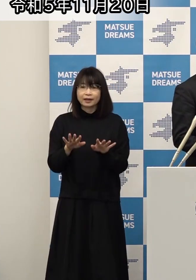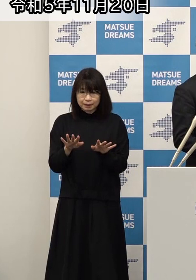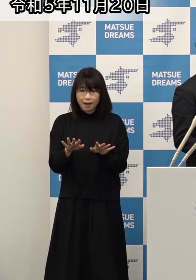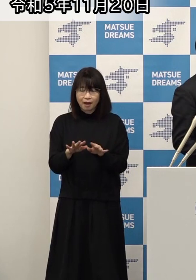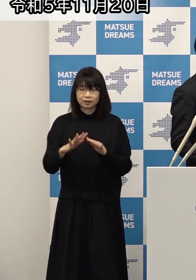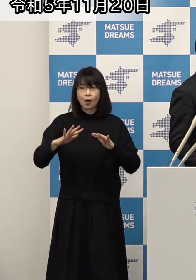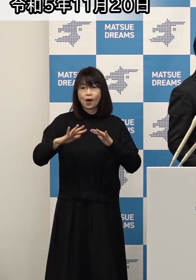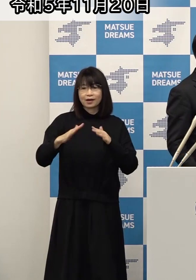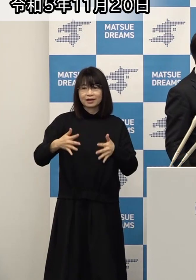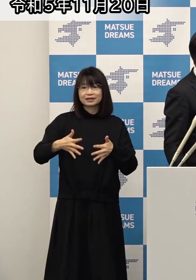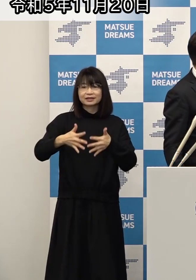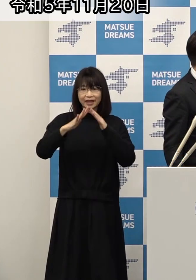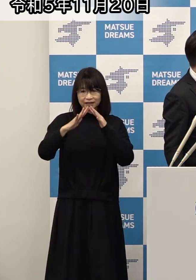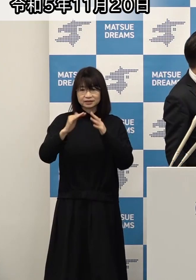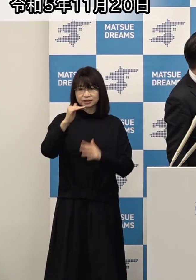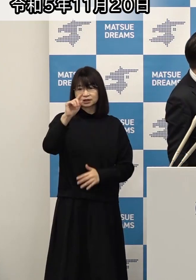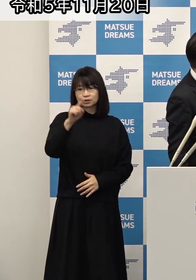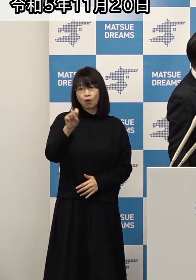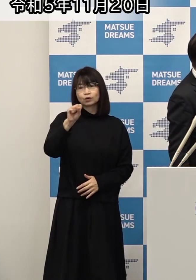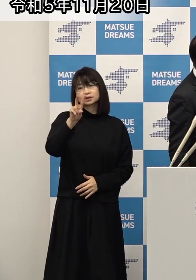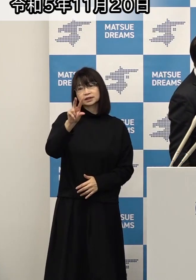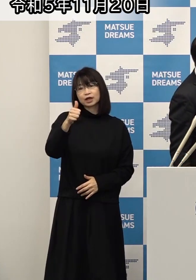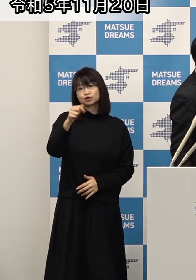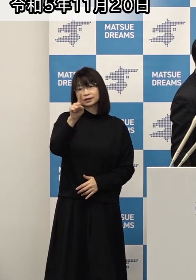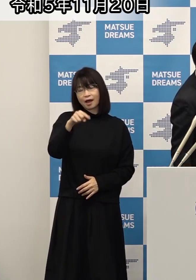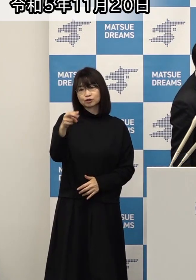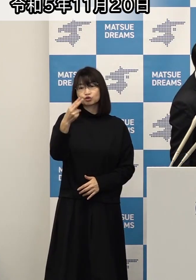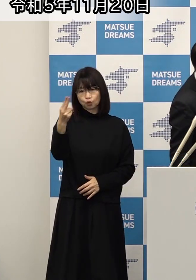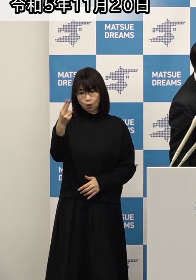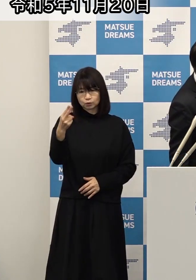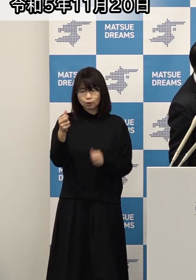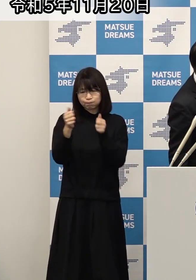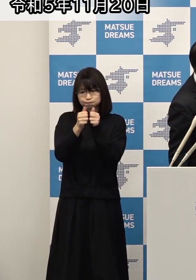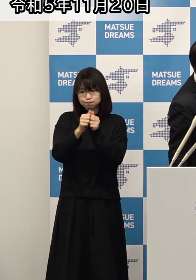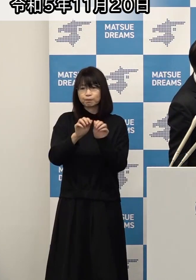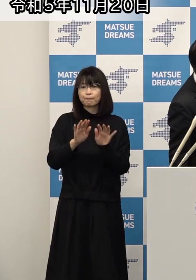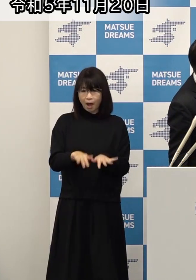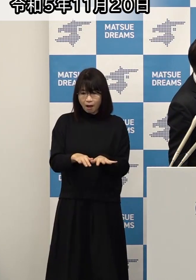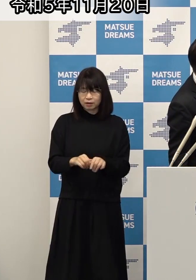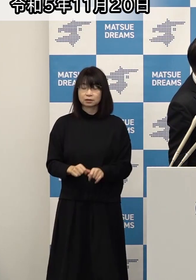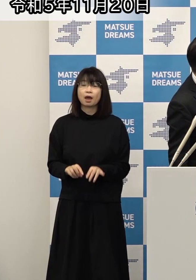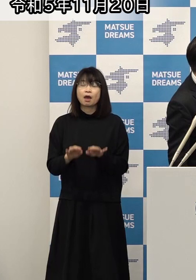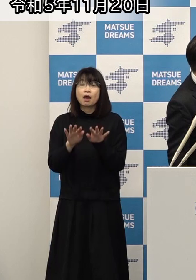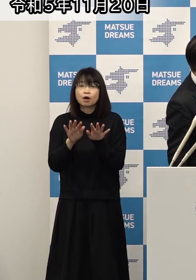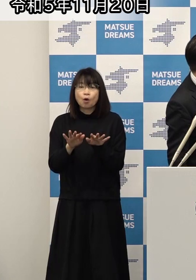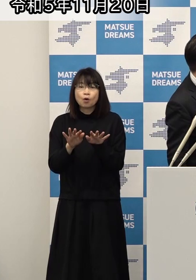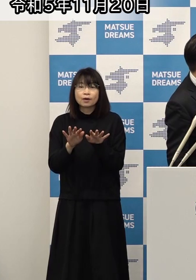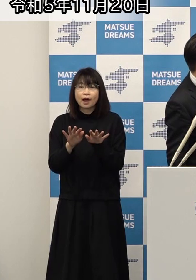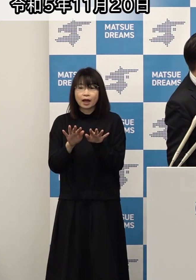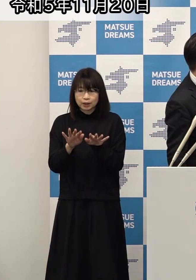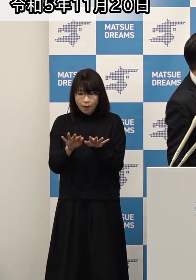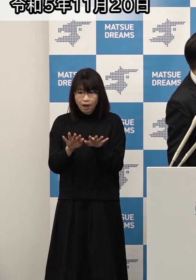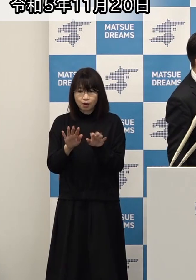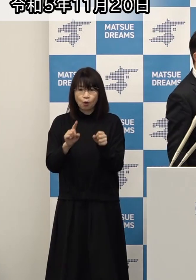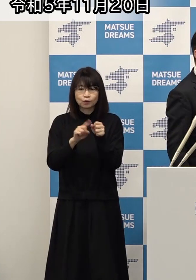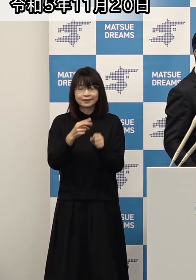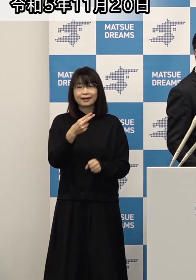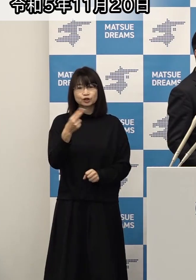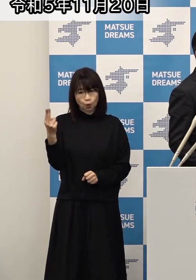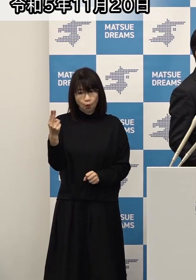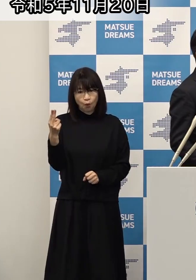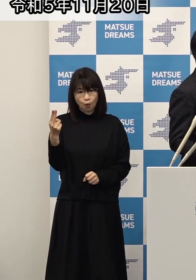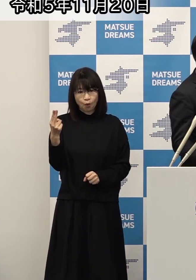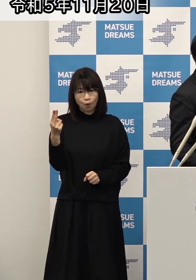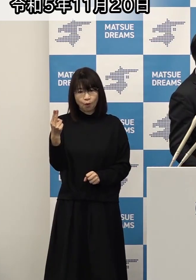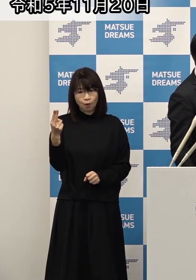整相談をしておりました。で、今回事業費としてこれ債務負担行為ということで、今年度支出する、今